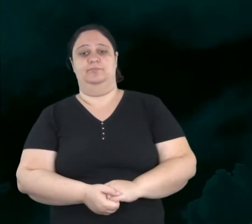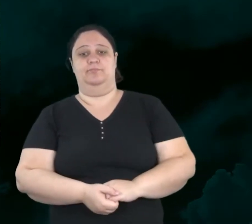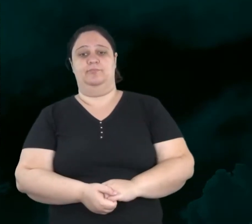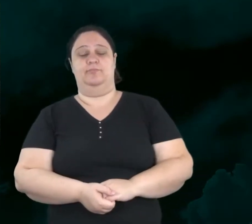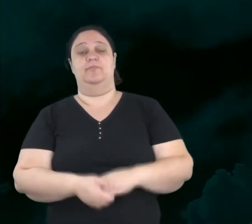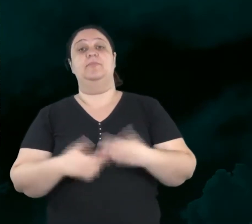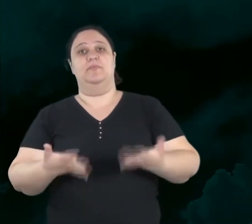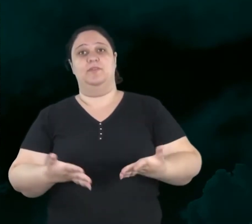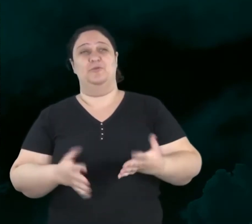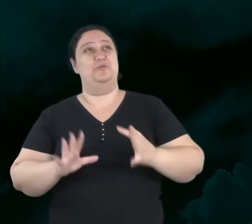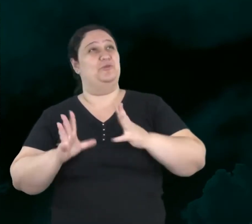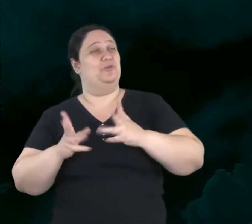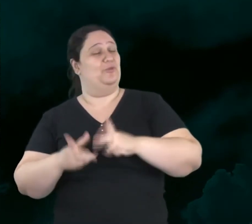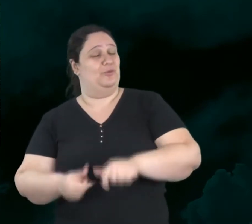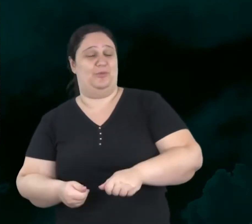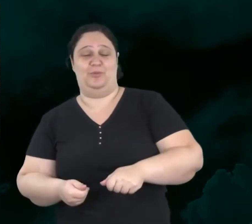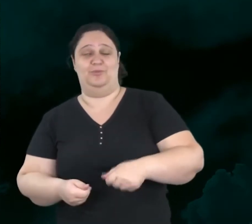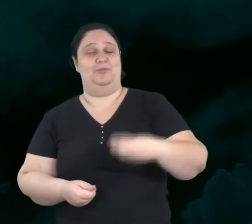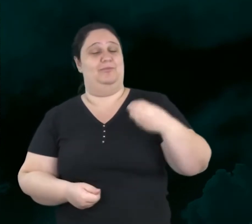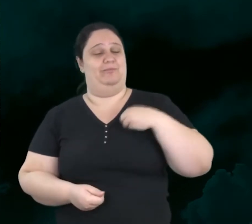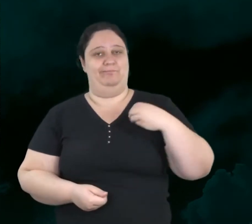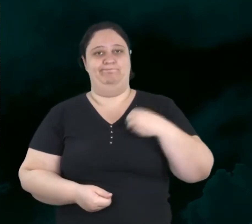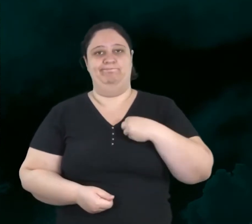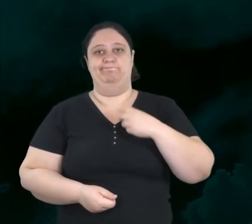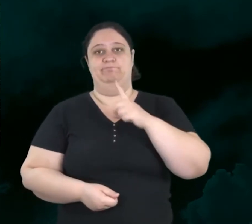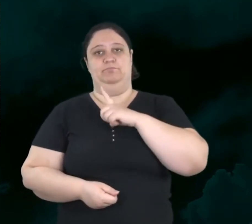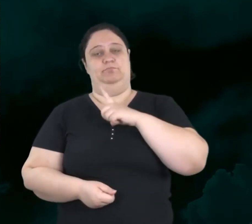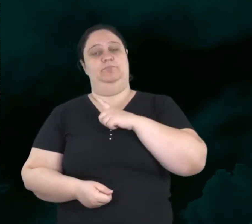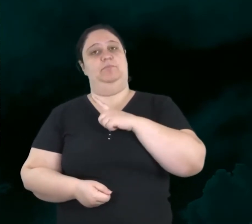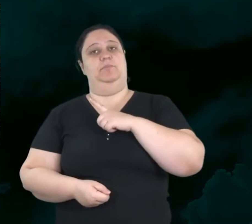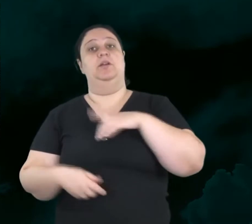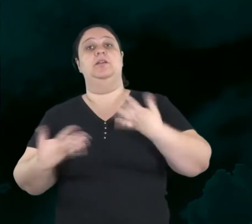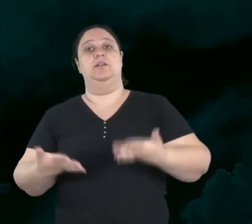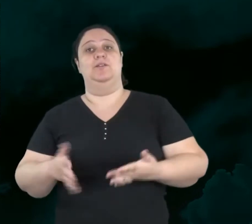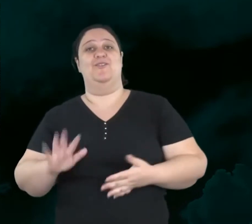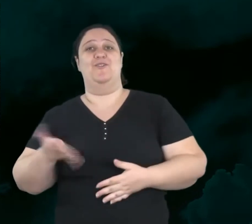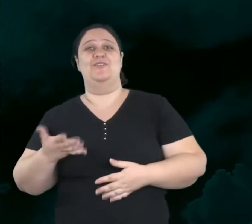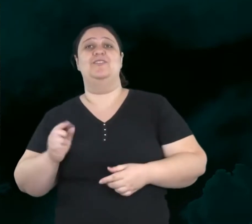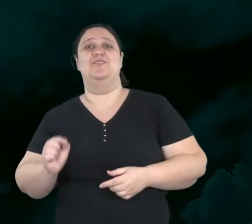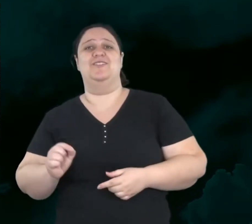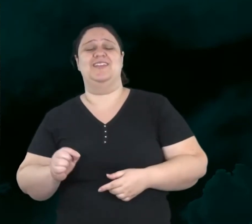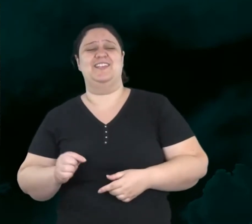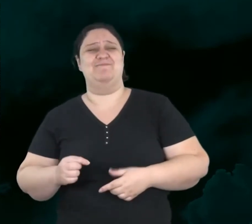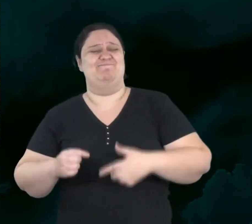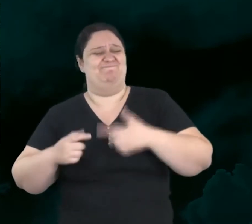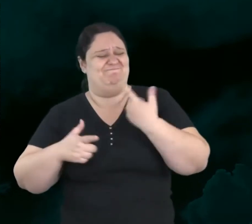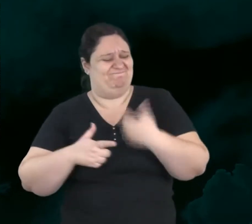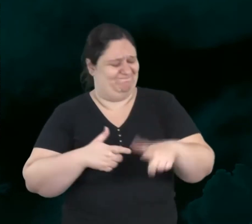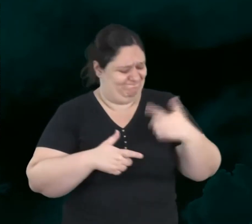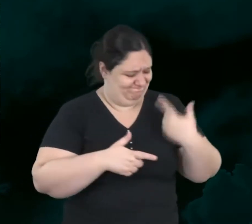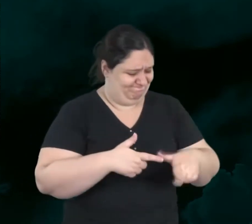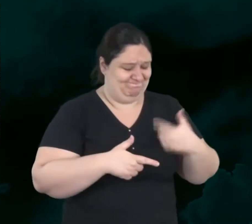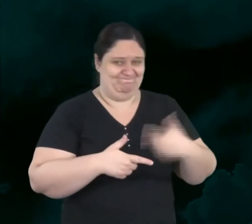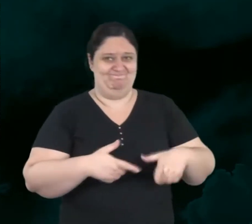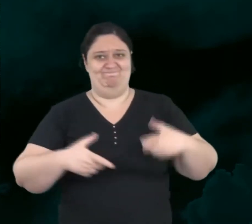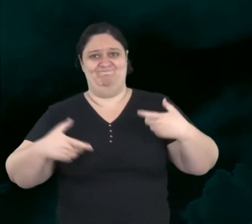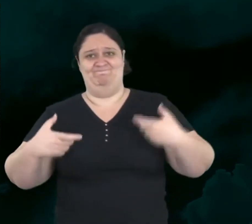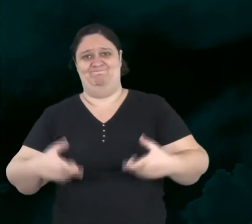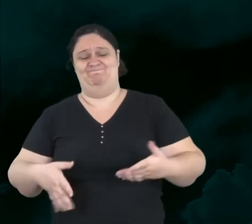todos pecaram. Portanto, o que aconteceu foi uma grande tragédia, e essa tragédia é